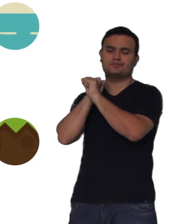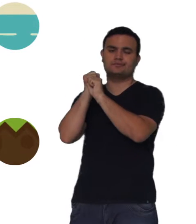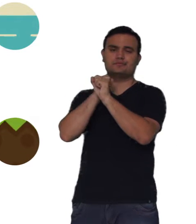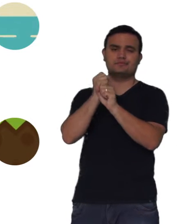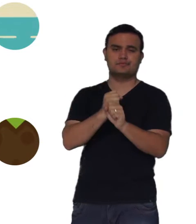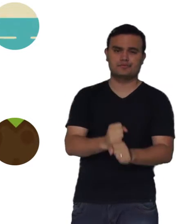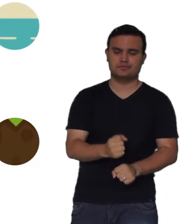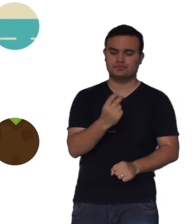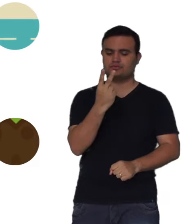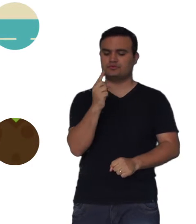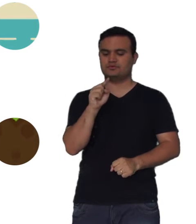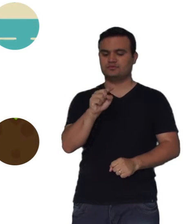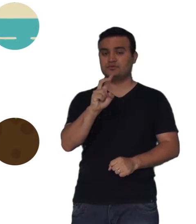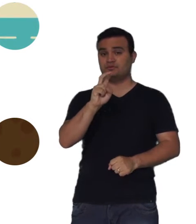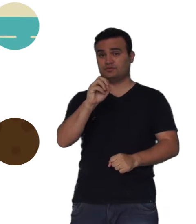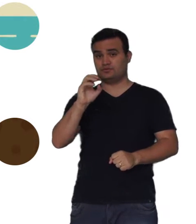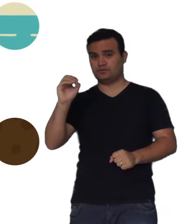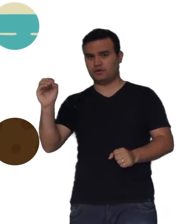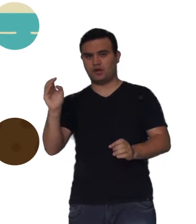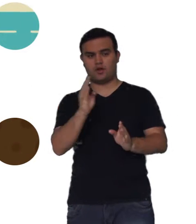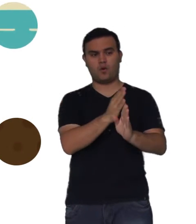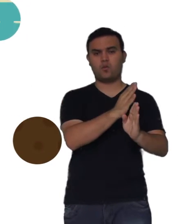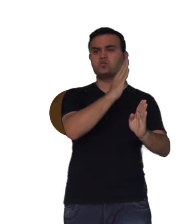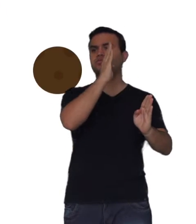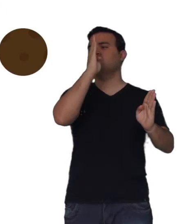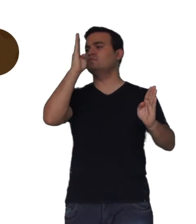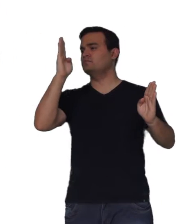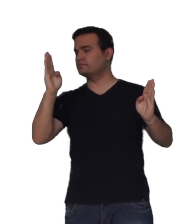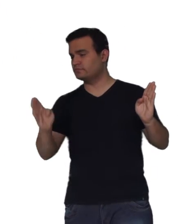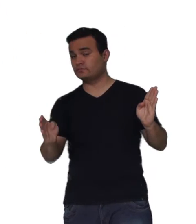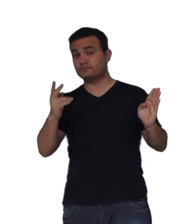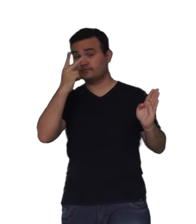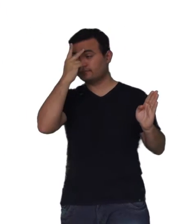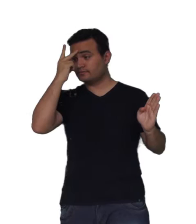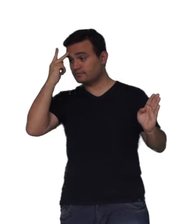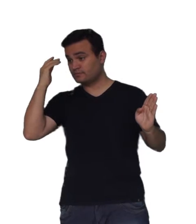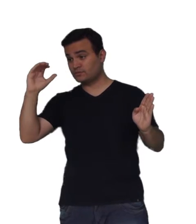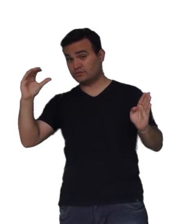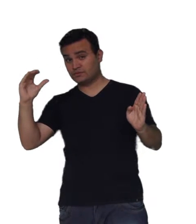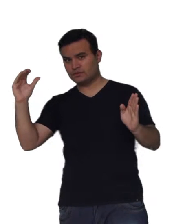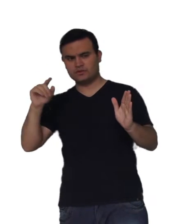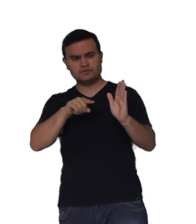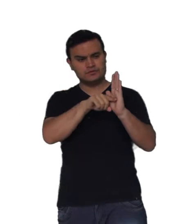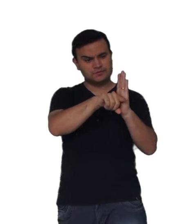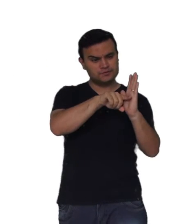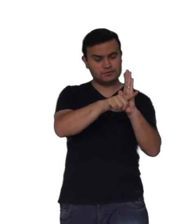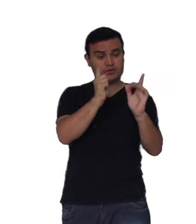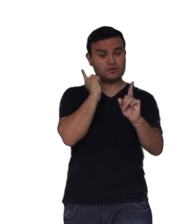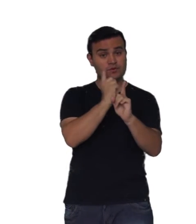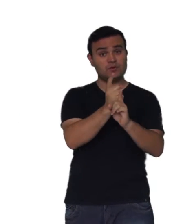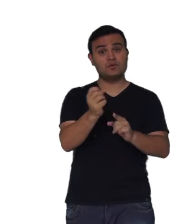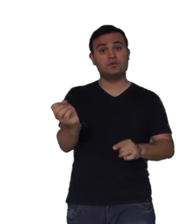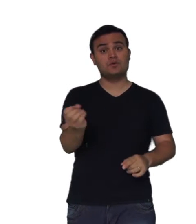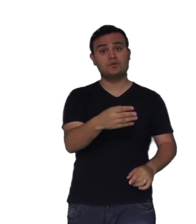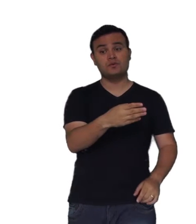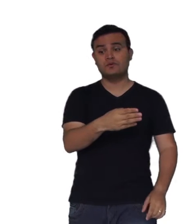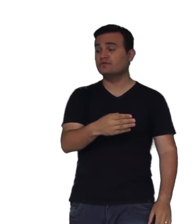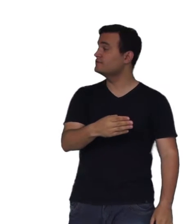cientistas brilhantes passaram pela história e cada um deles deu sua valiosa contribuição para que tivéssemos essa